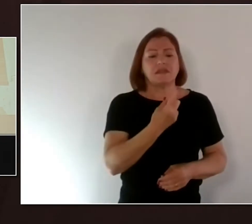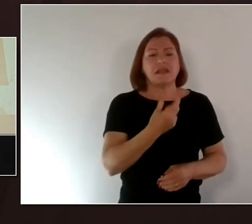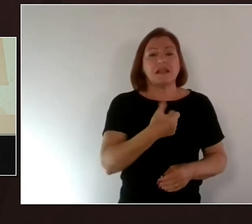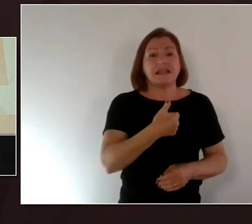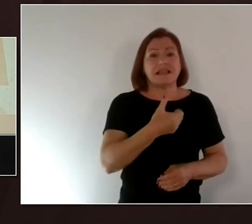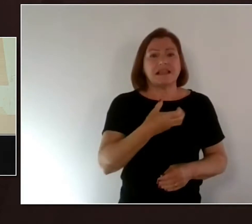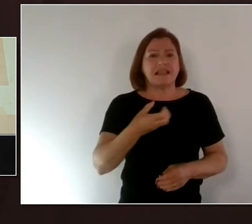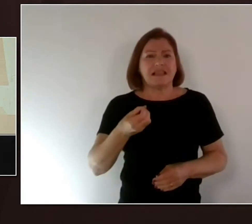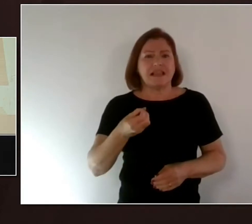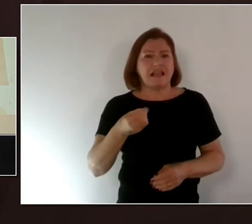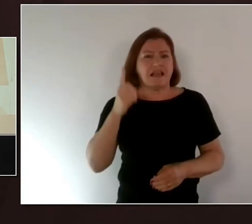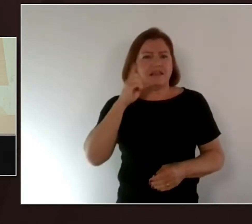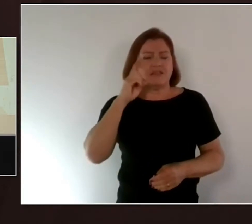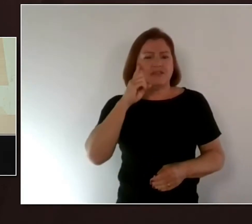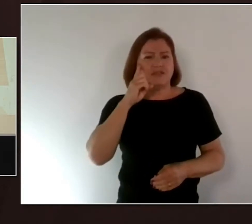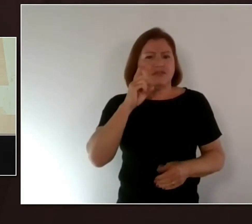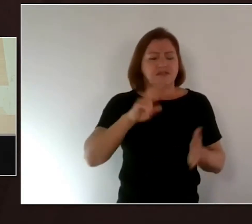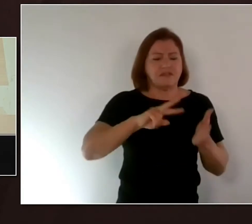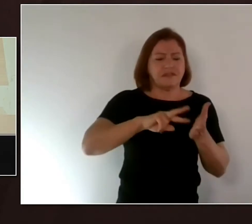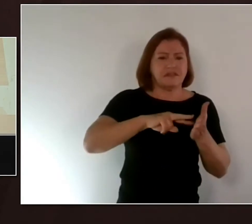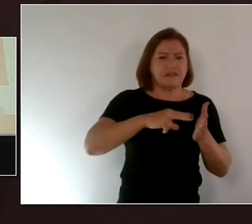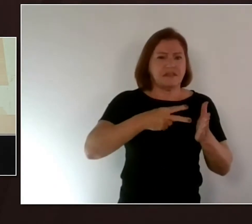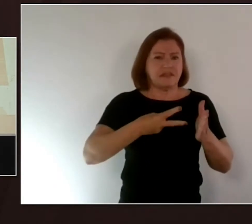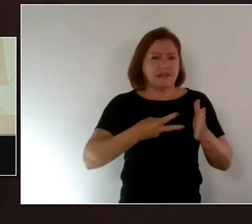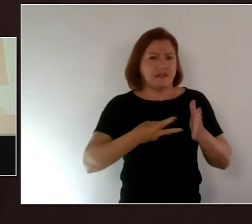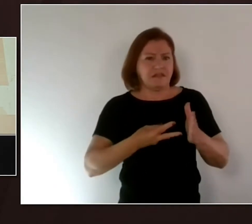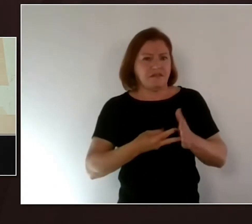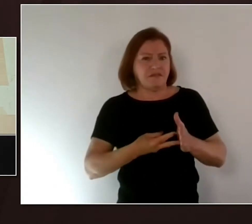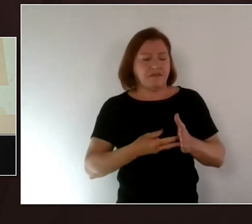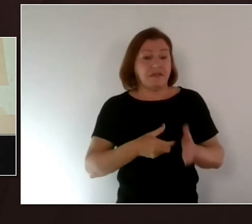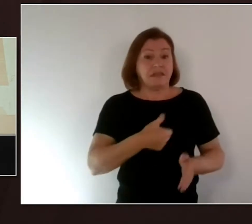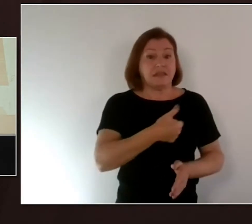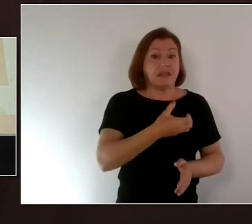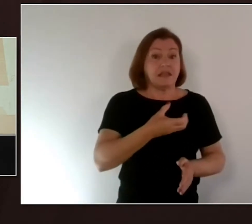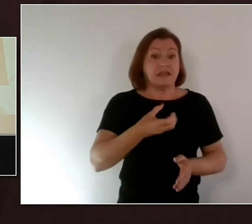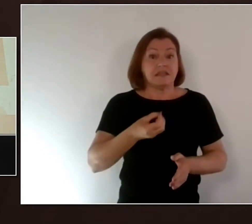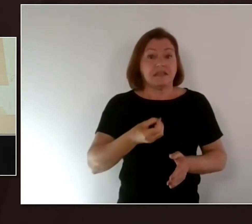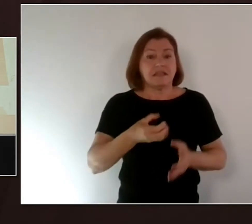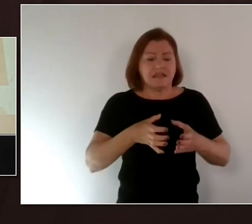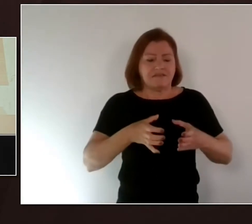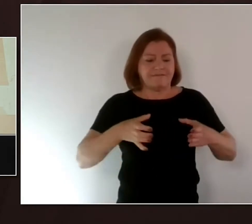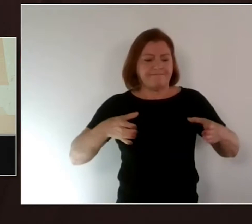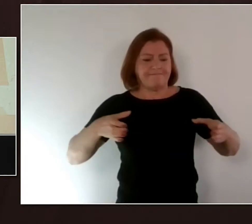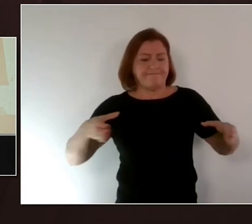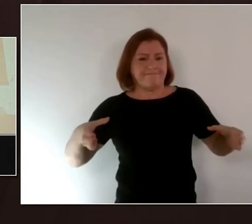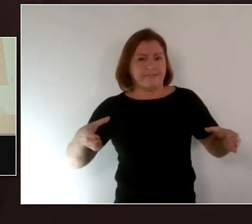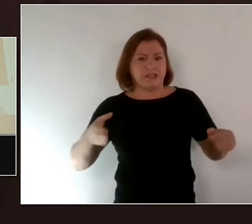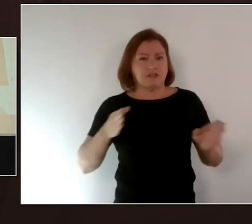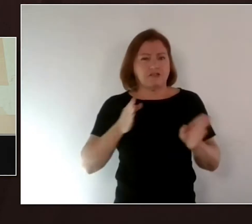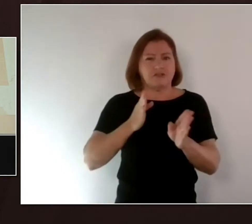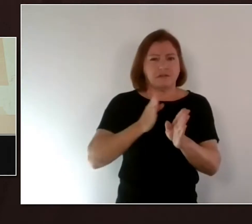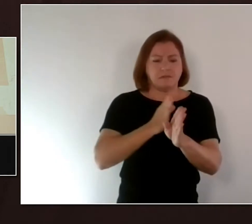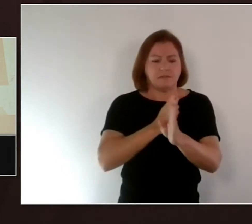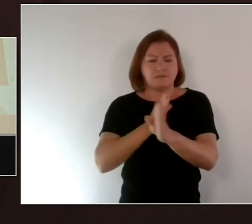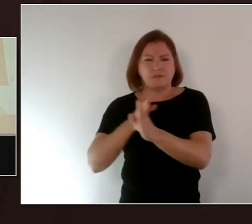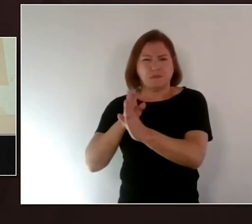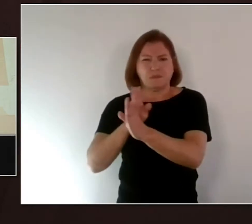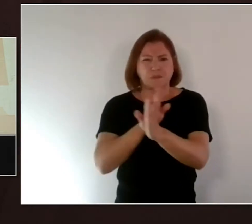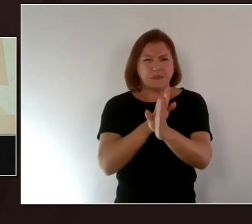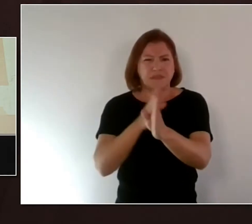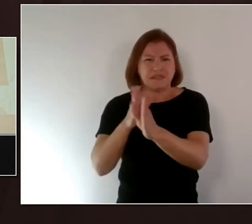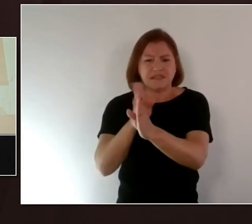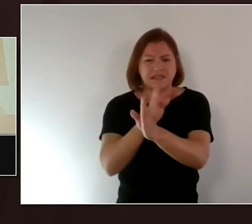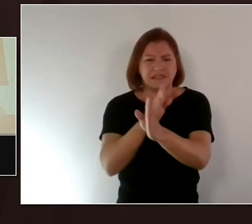também pode ser, né, que na última grande perseguição, debaixo do